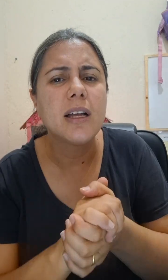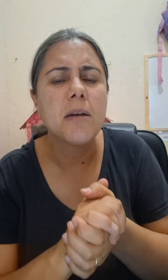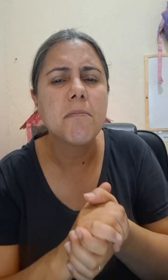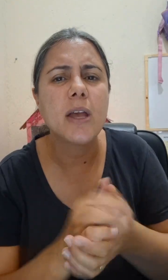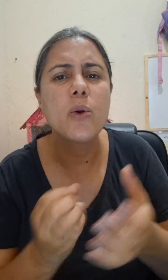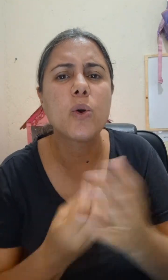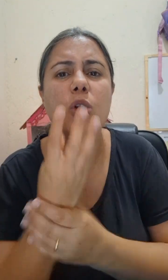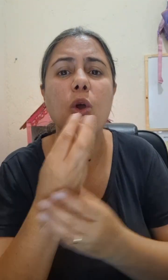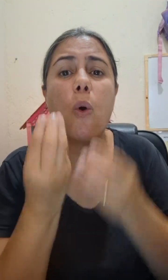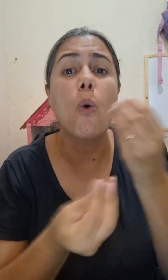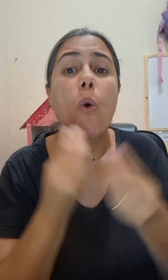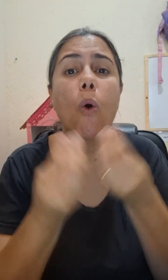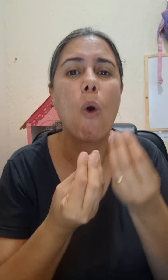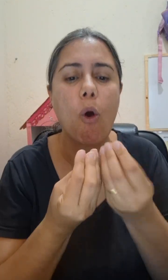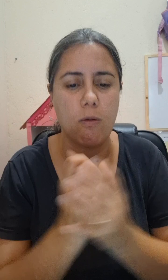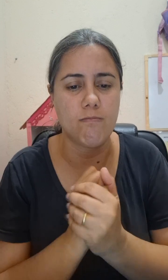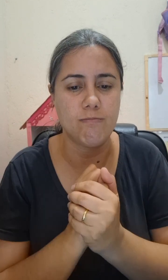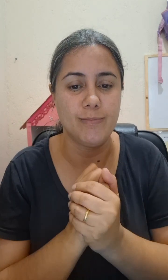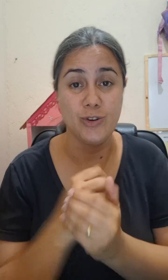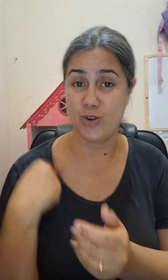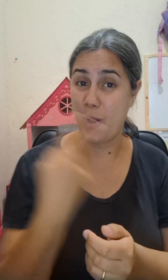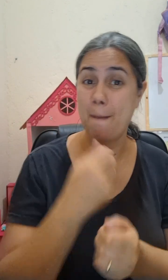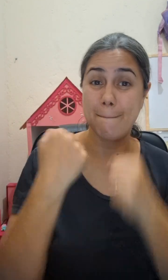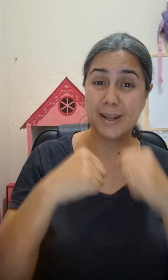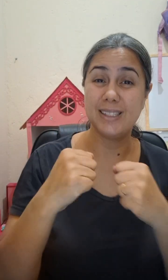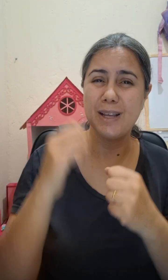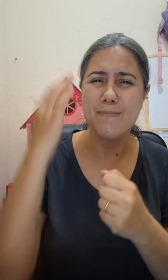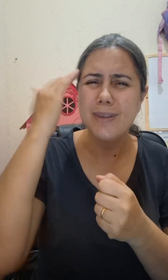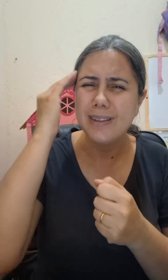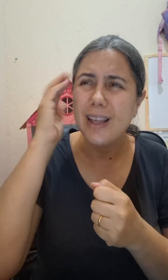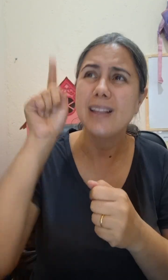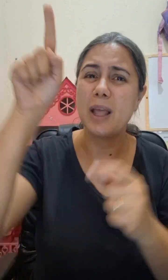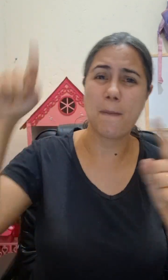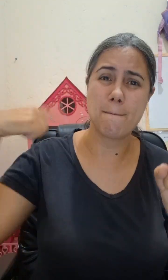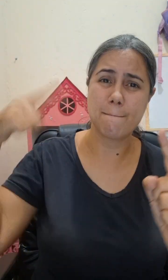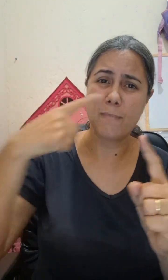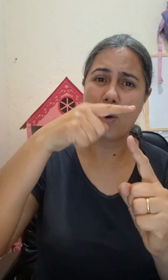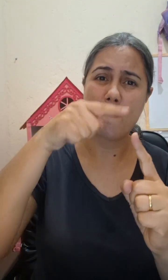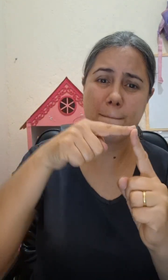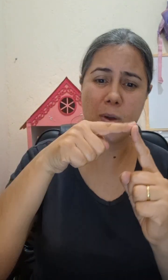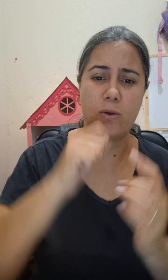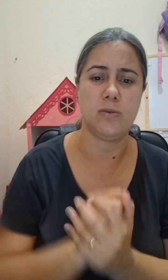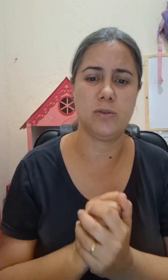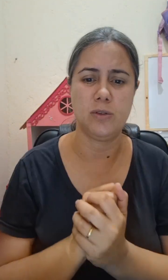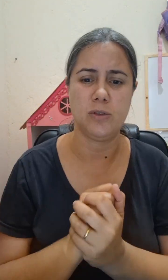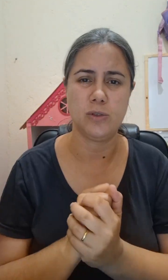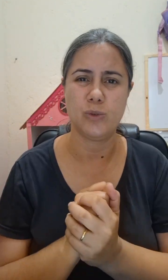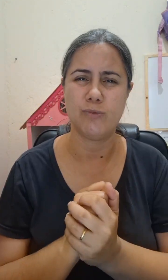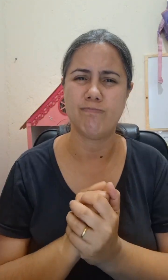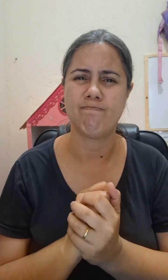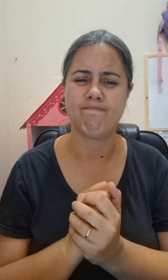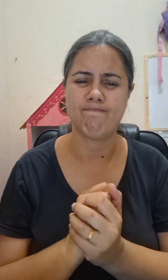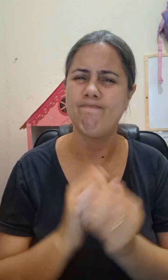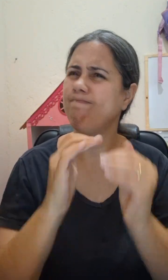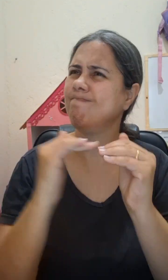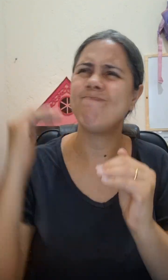vista, perspectiva de Deus, que Ele criou. Então tudo tem o propósito